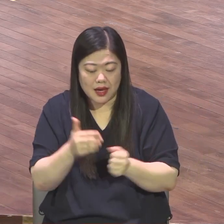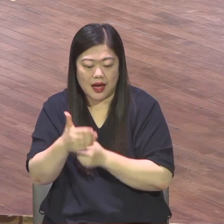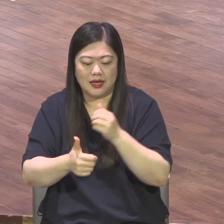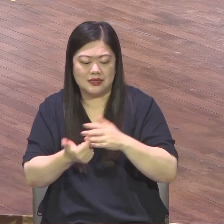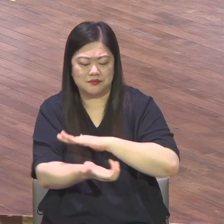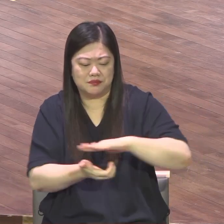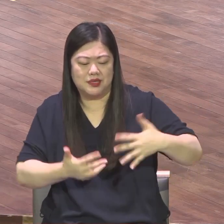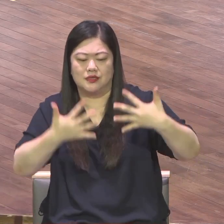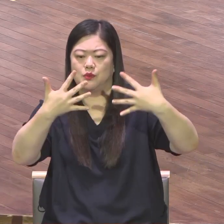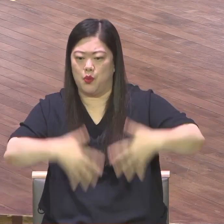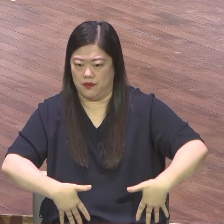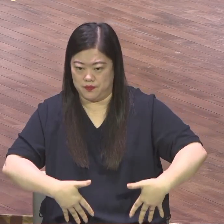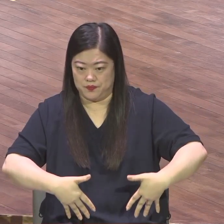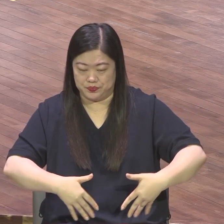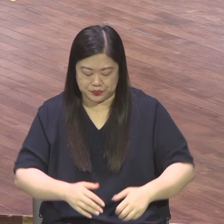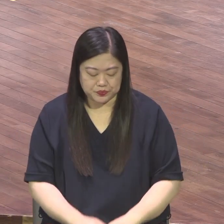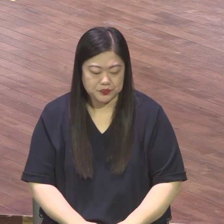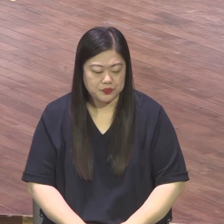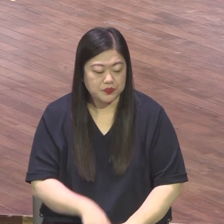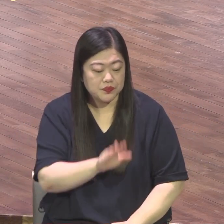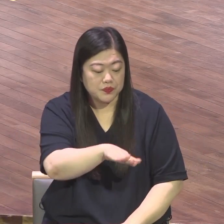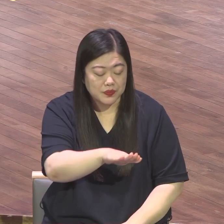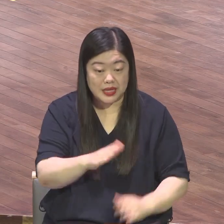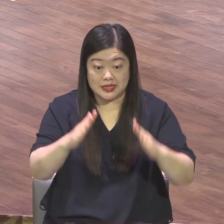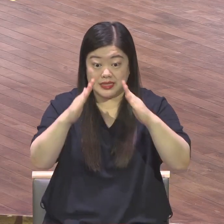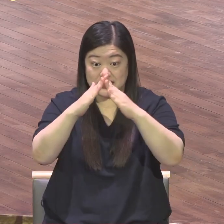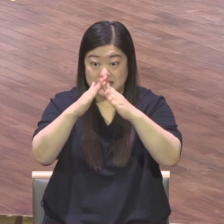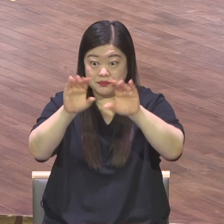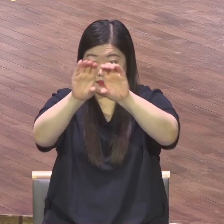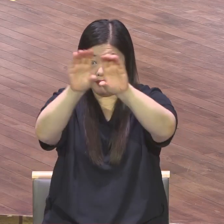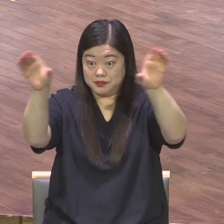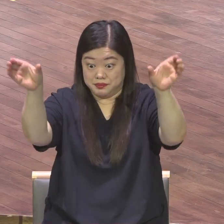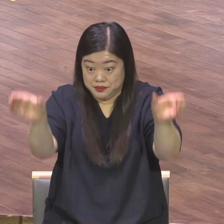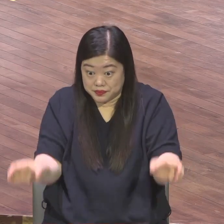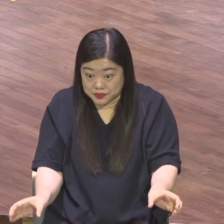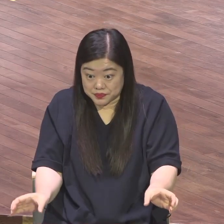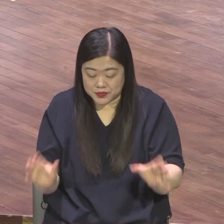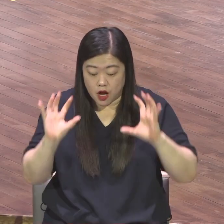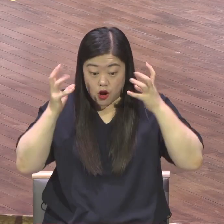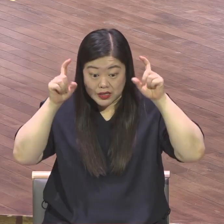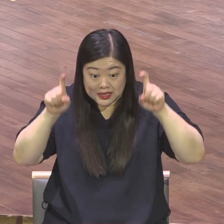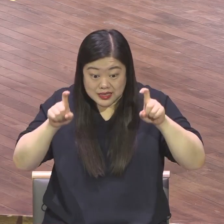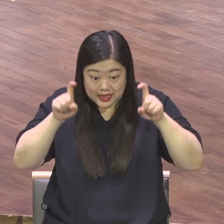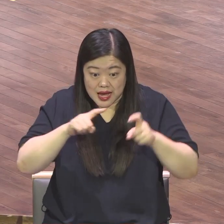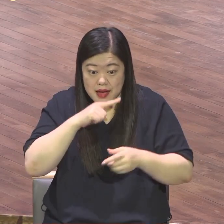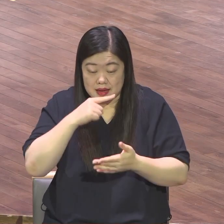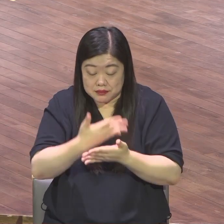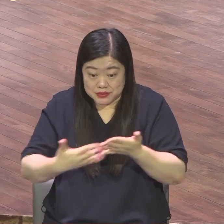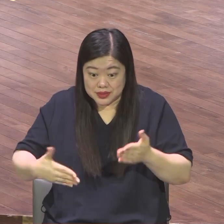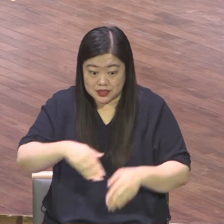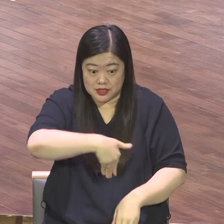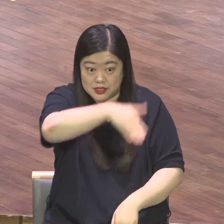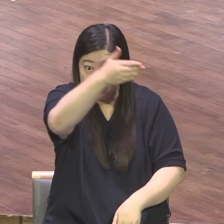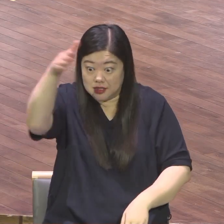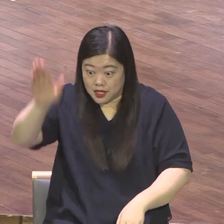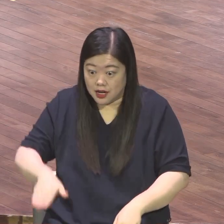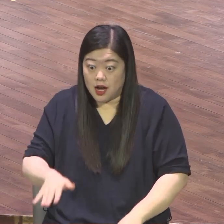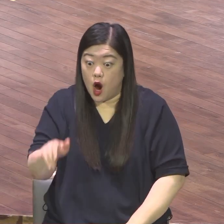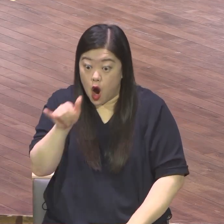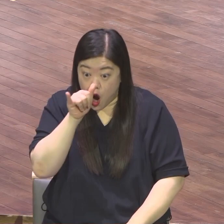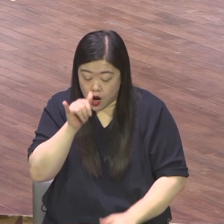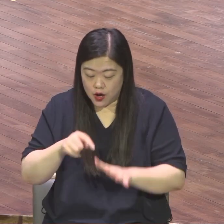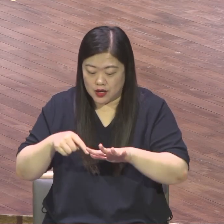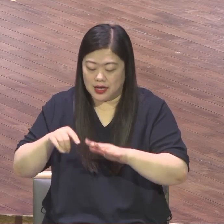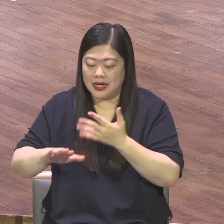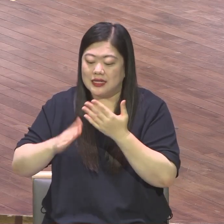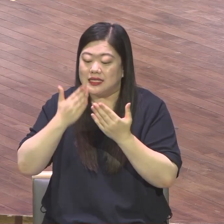문설주에 모세 시기 가지고 문설주에 어린 양의 피, 어린 양의 피를 바른 이스라엘